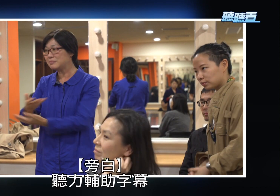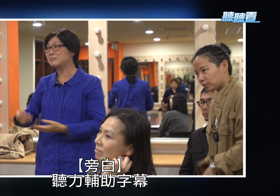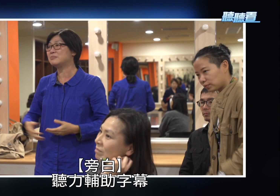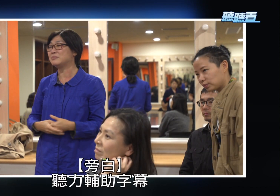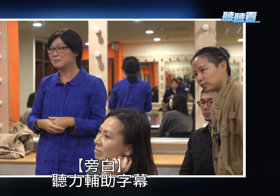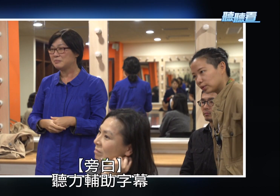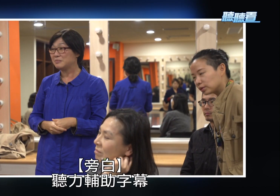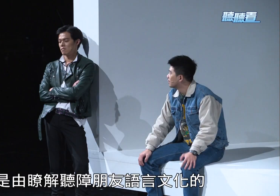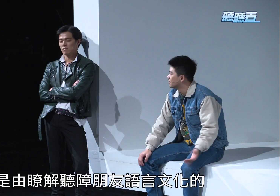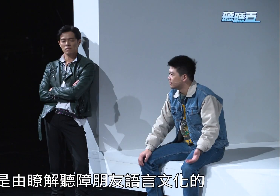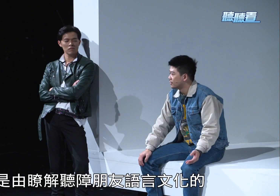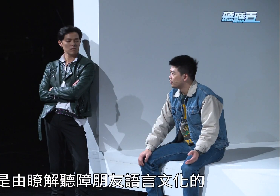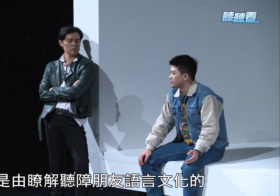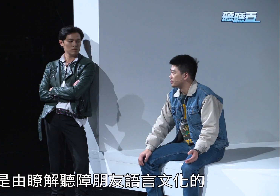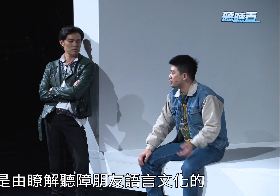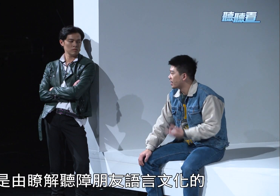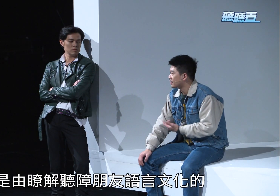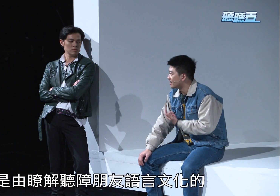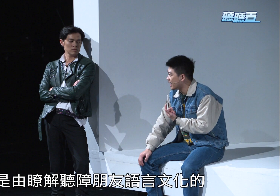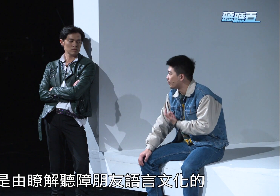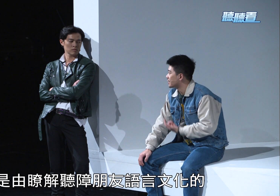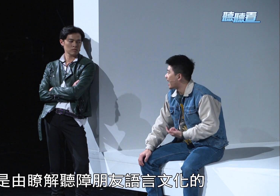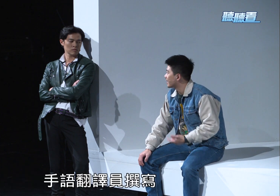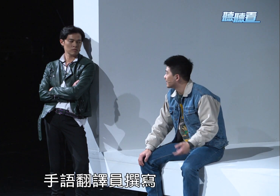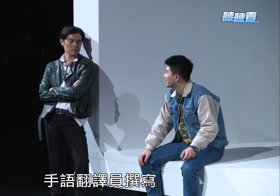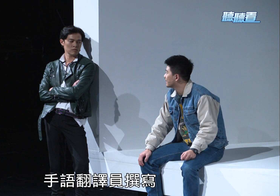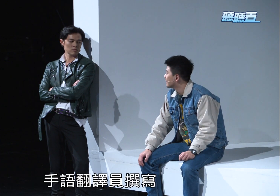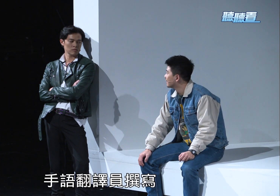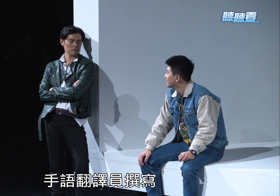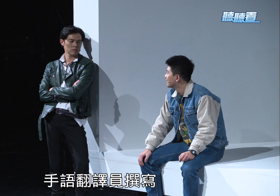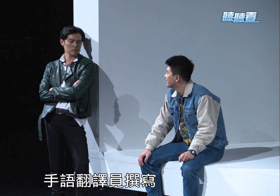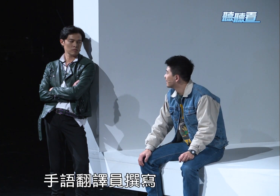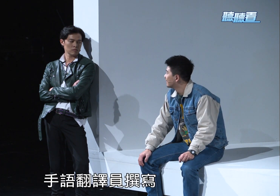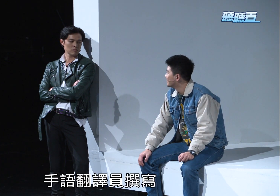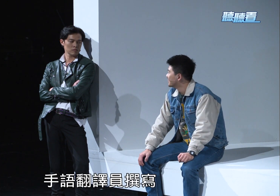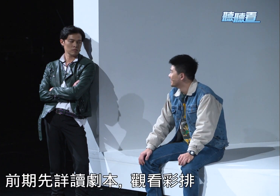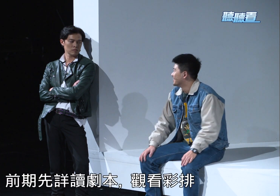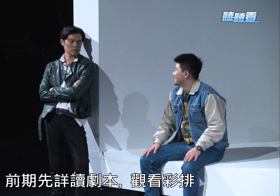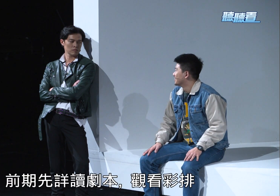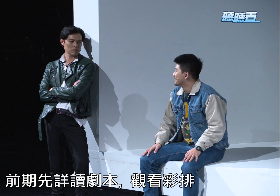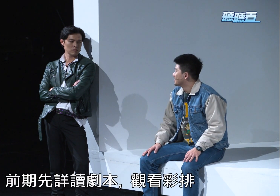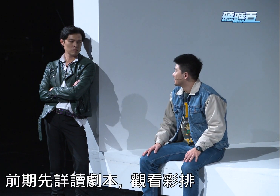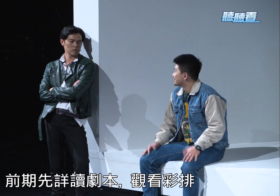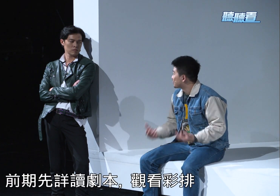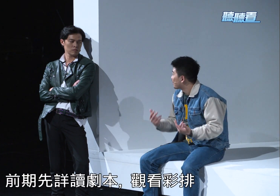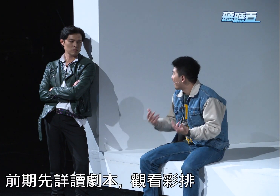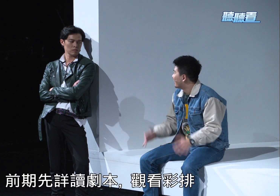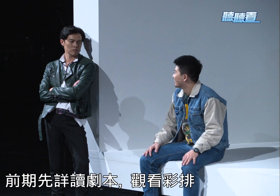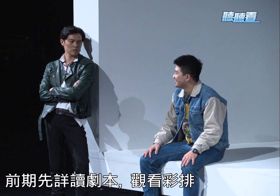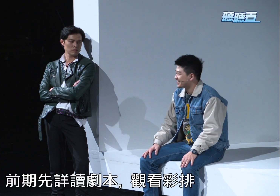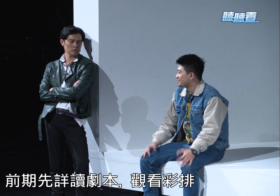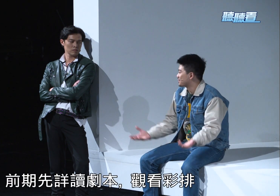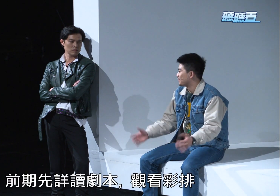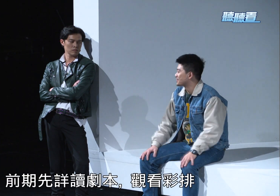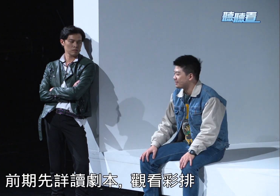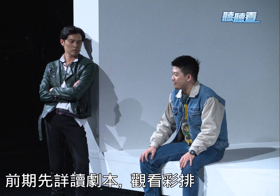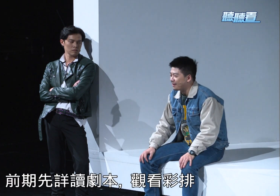听力辅助字幕是由了解听障朋友语言文化的手语翻译员撰写，前期先详读剧本，